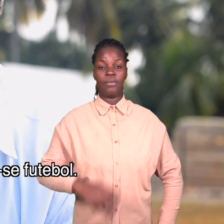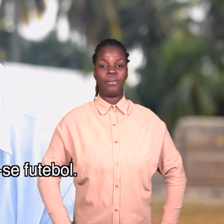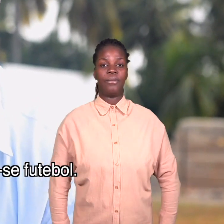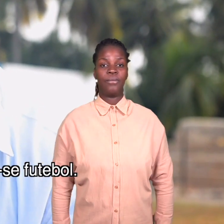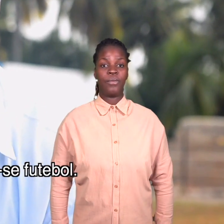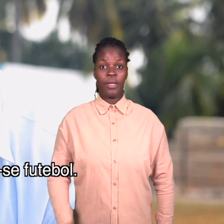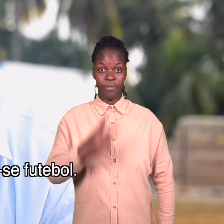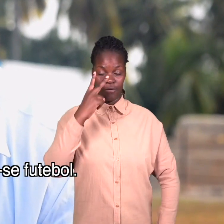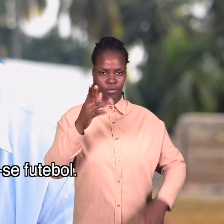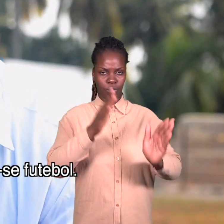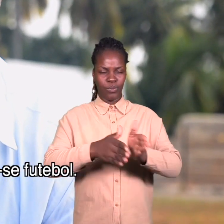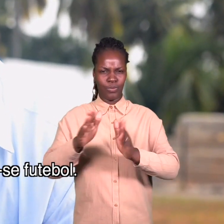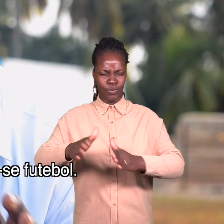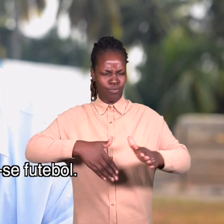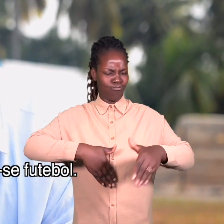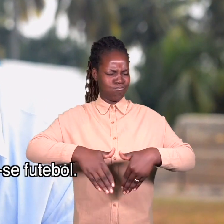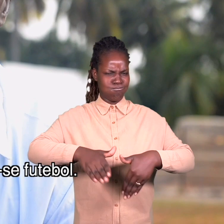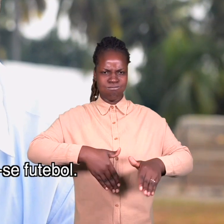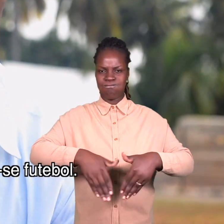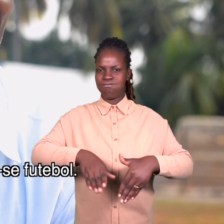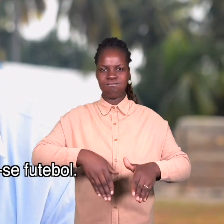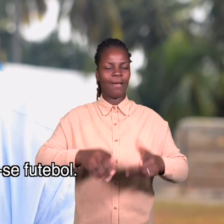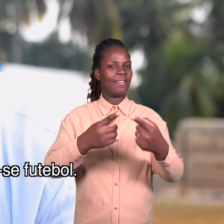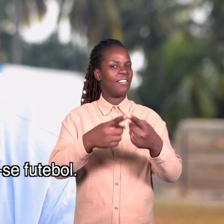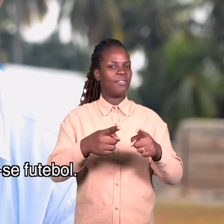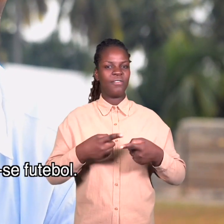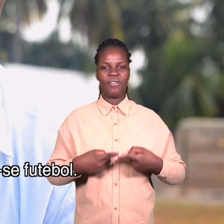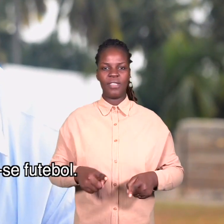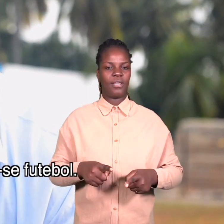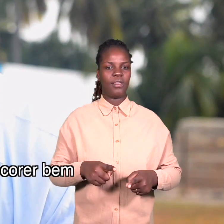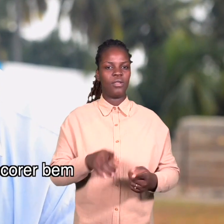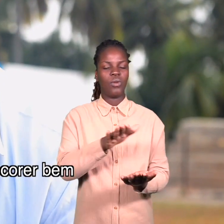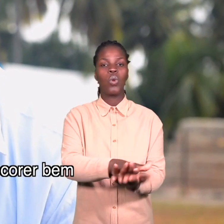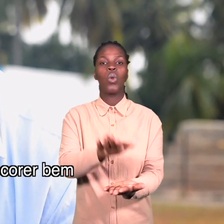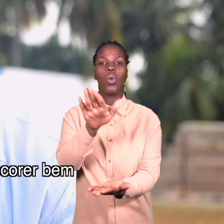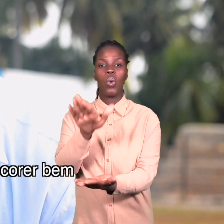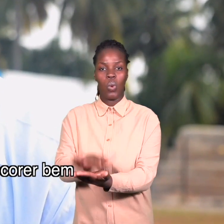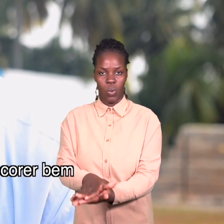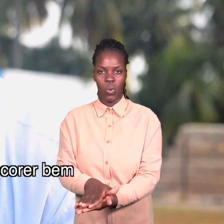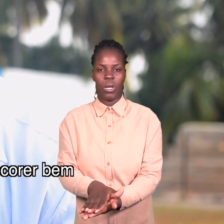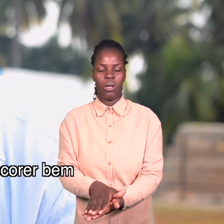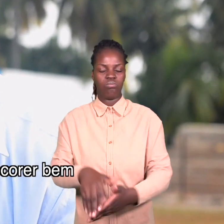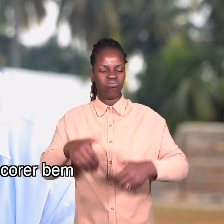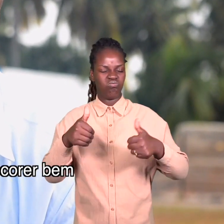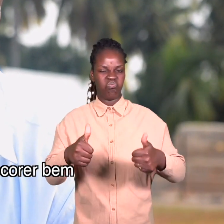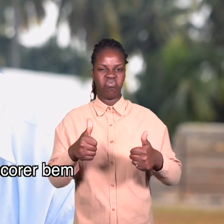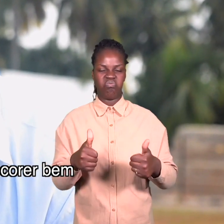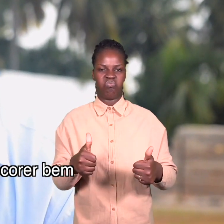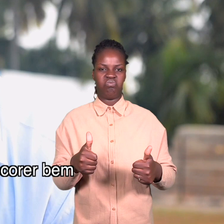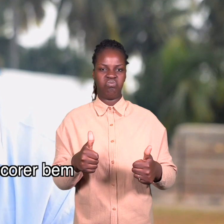atento com a bola. A ver a pessoa a jogar. Campeonato está a andar